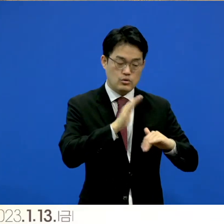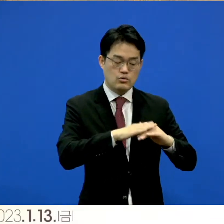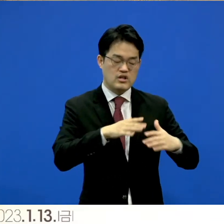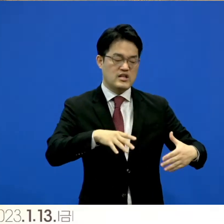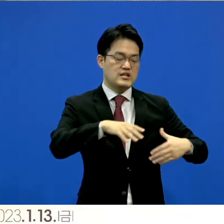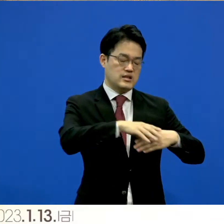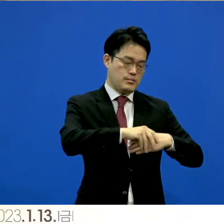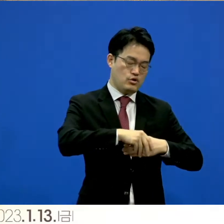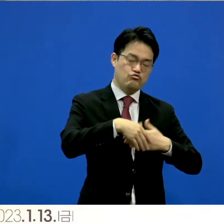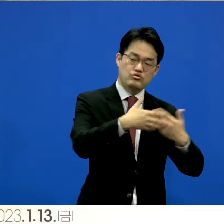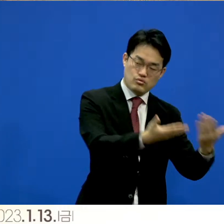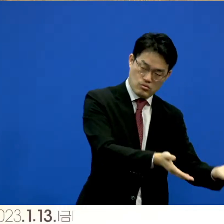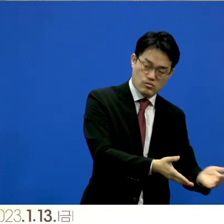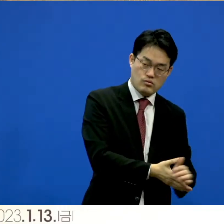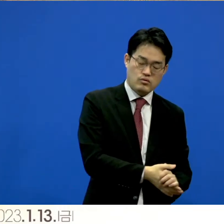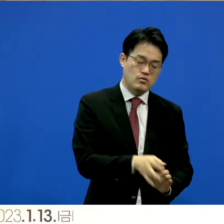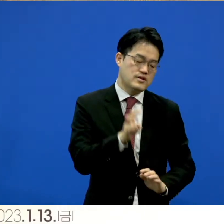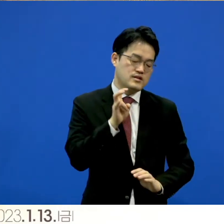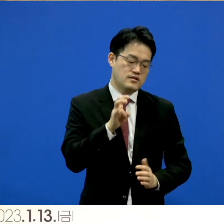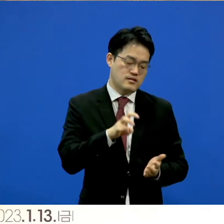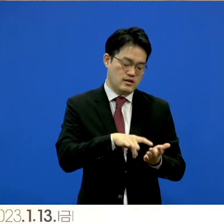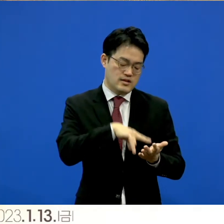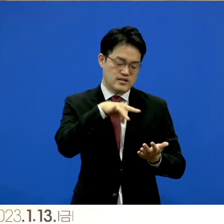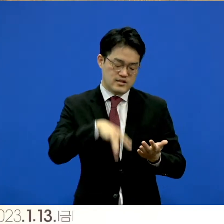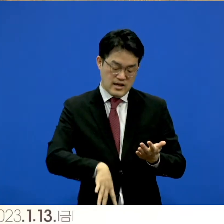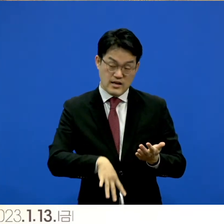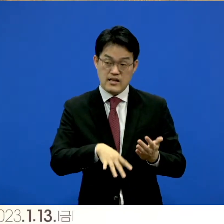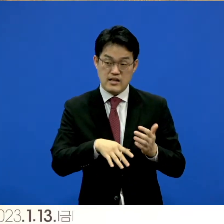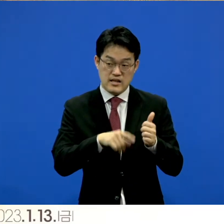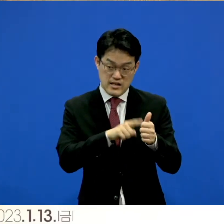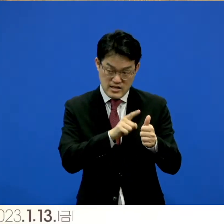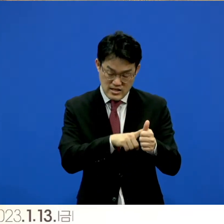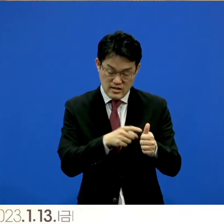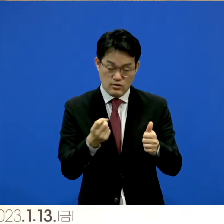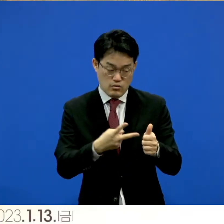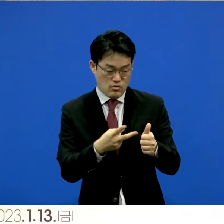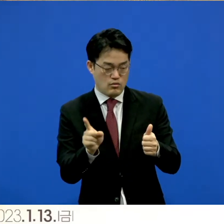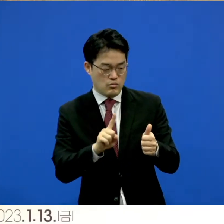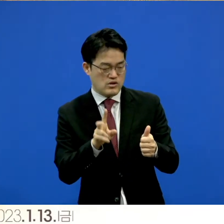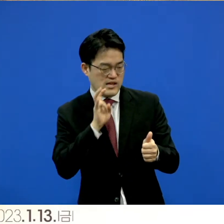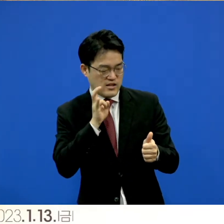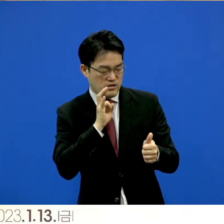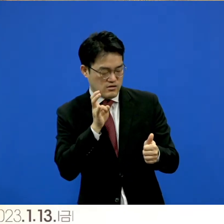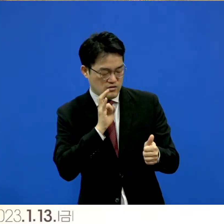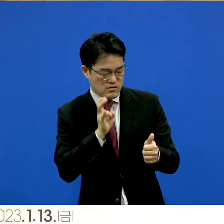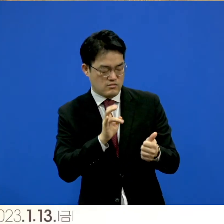환대입니다. 그 누구도 거절하지 아니하시는 하나님.